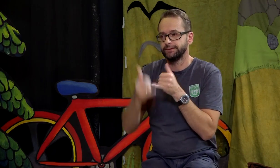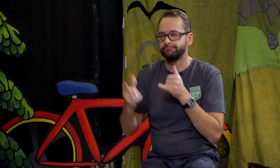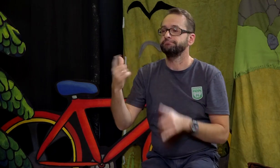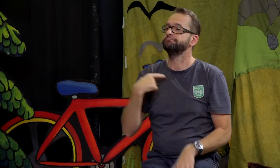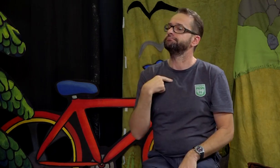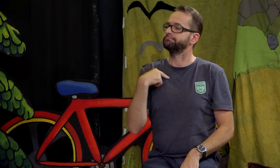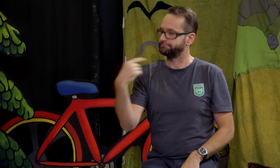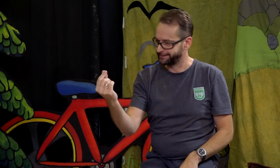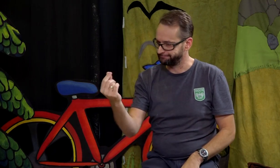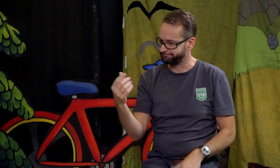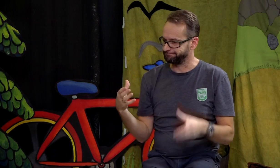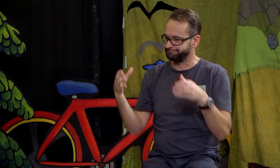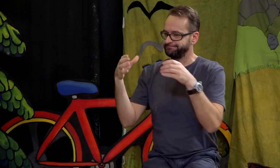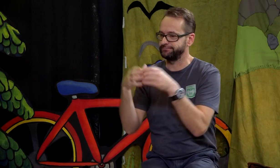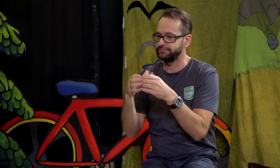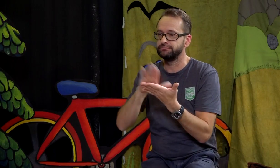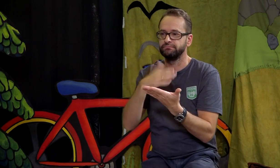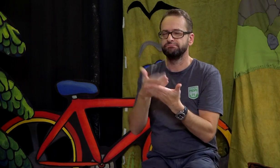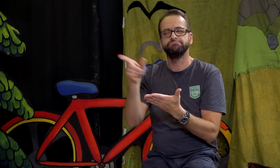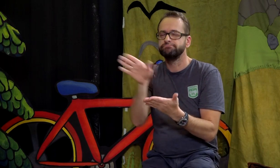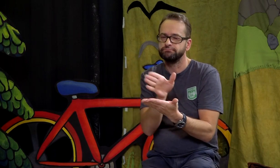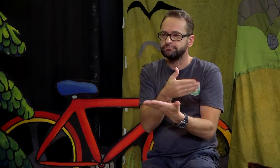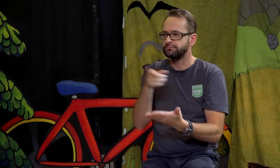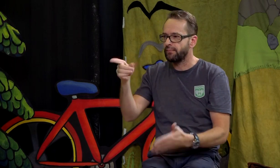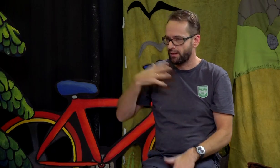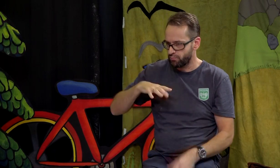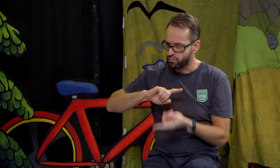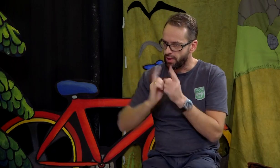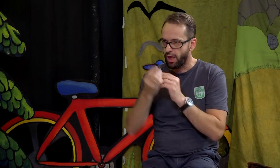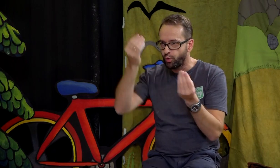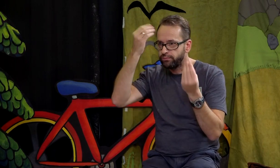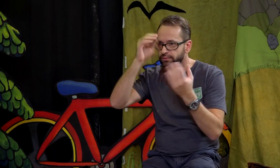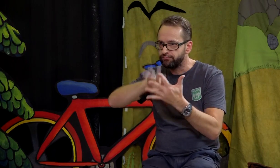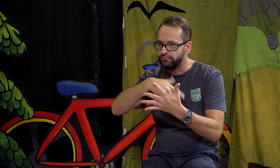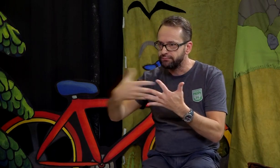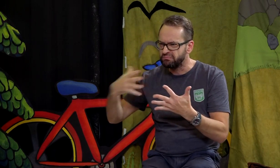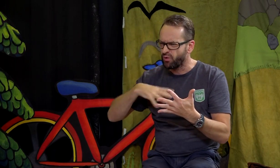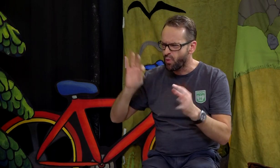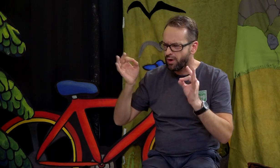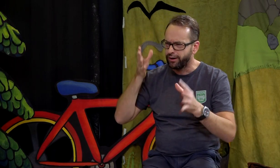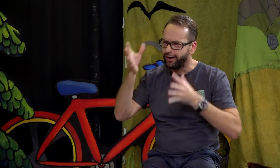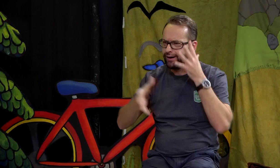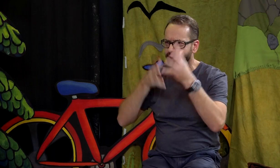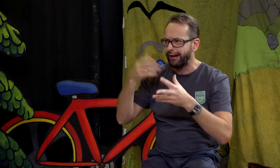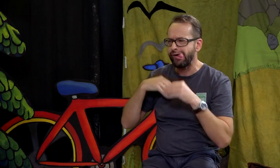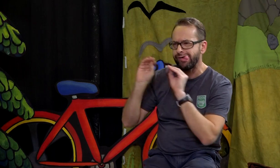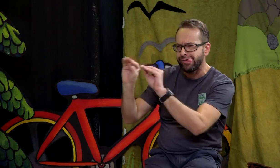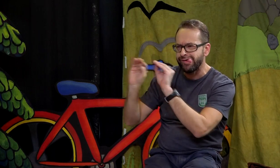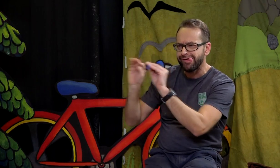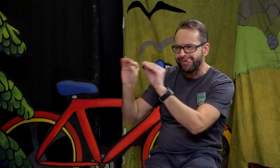Sen jälkeen he pyysivät minut mukaan ja tulkki jätettiin pois ja he halusivat oppia viittomaa kieltä ja minä opetin